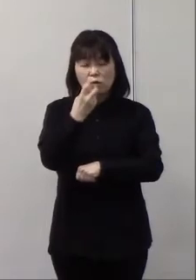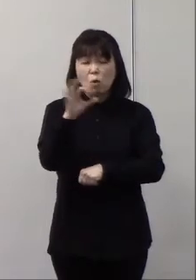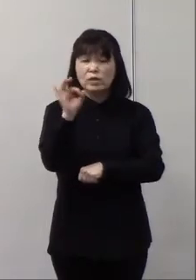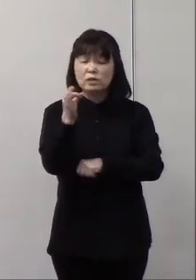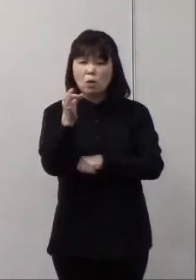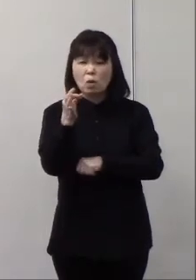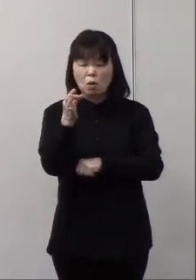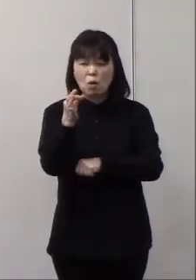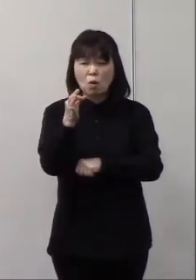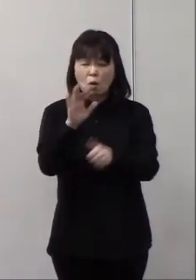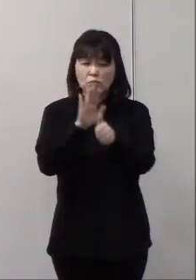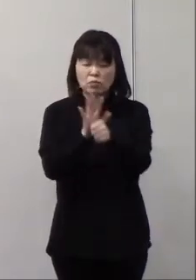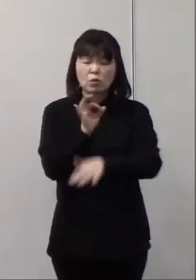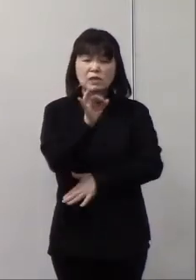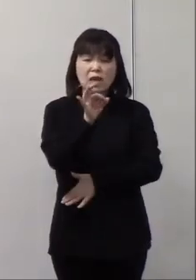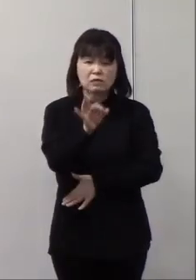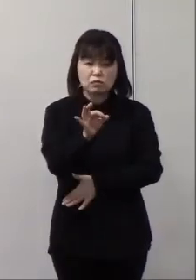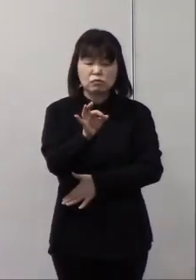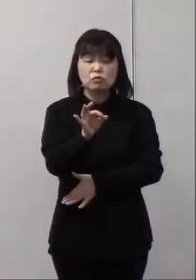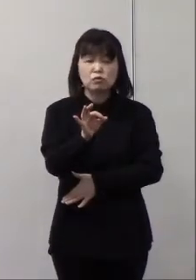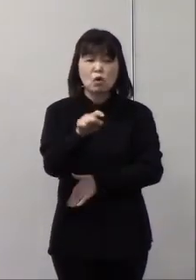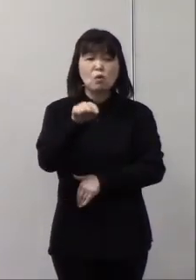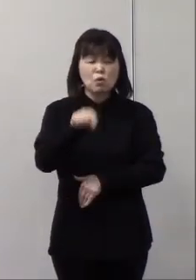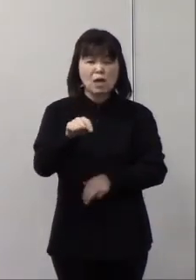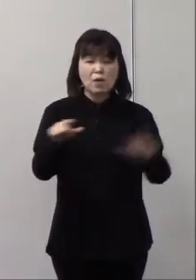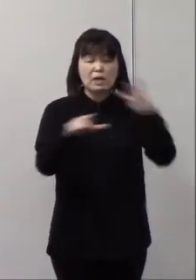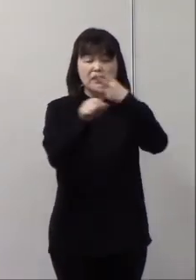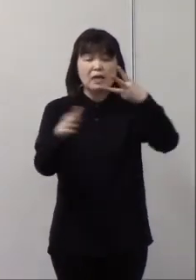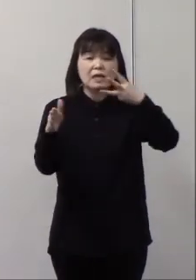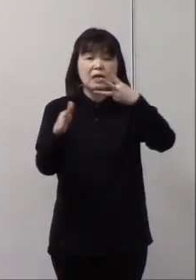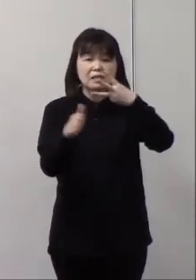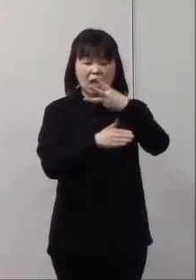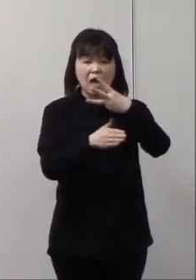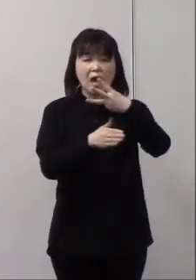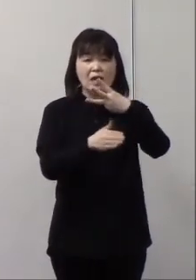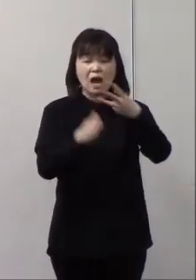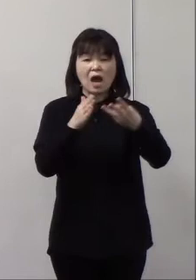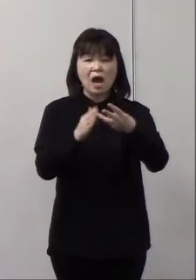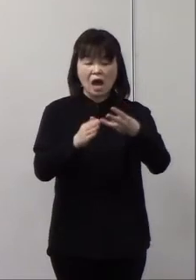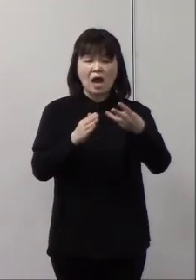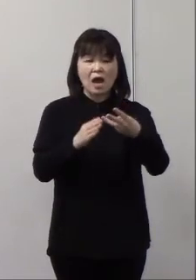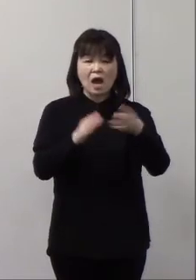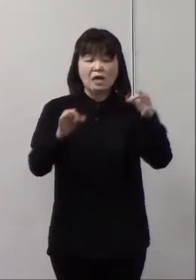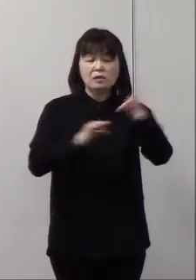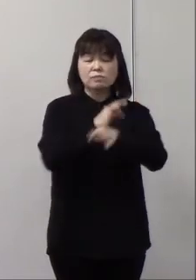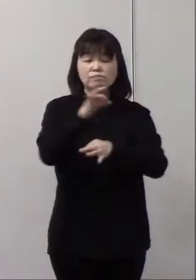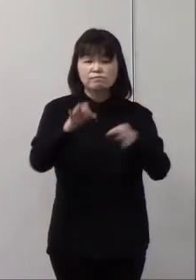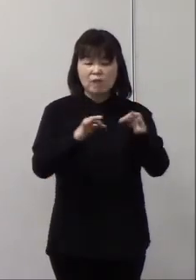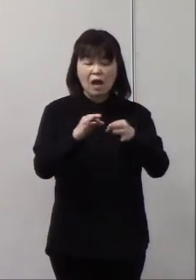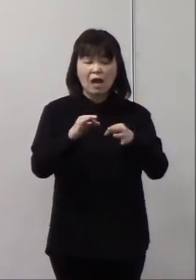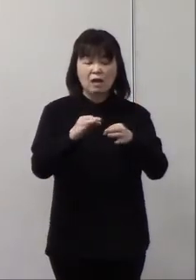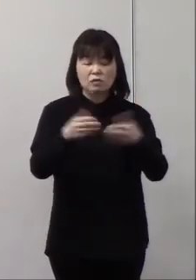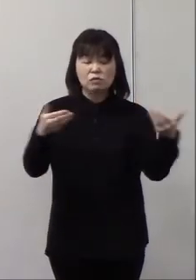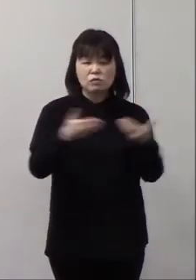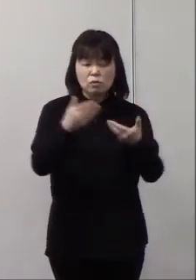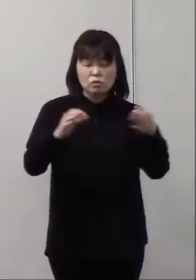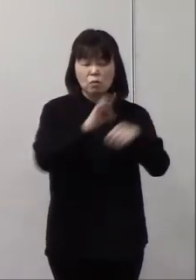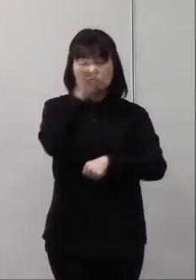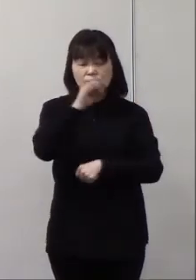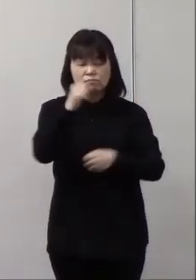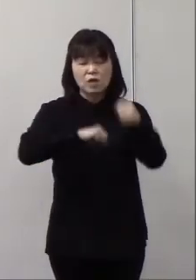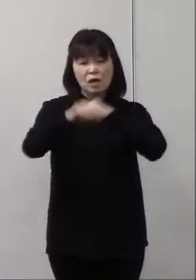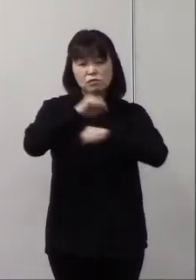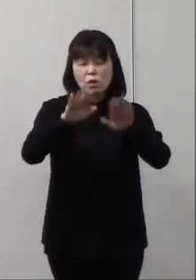、これはもう3月から解禁ということで、その活動が始まるということでございますので